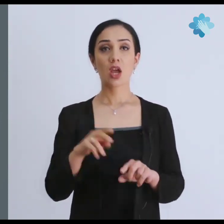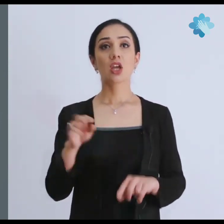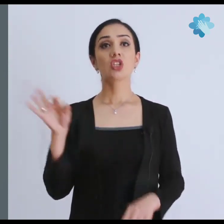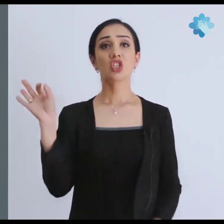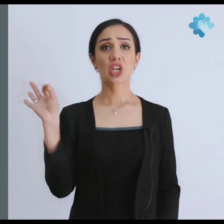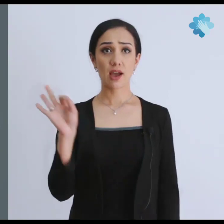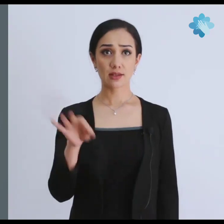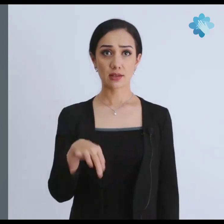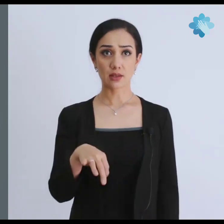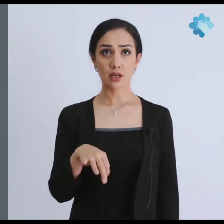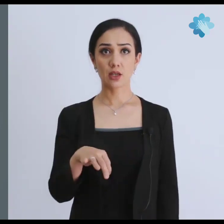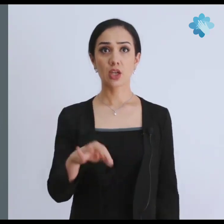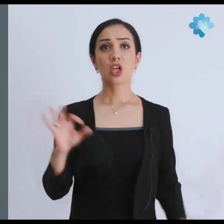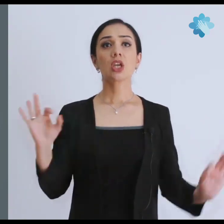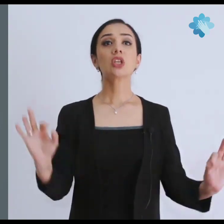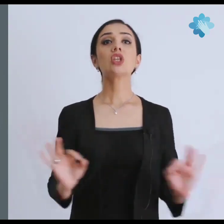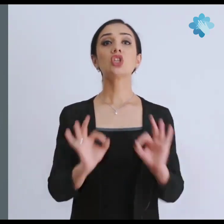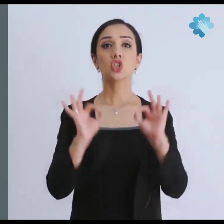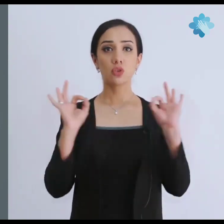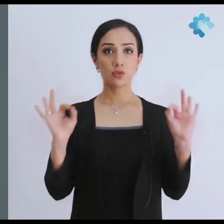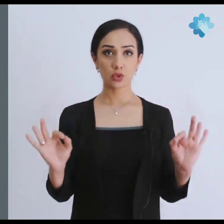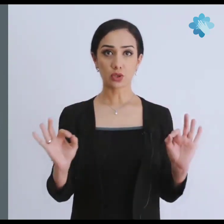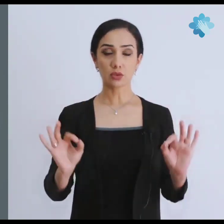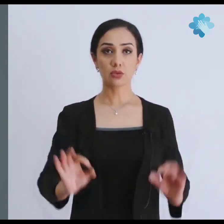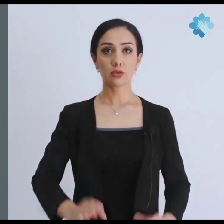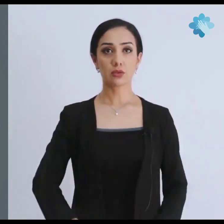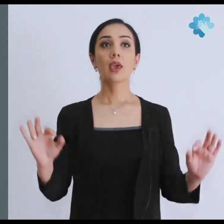часто ничего никогда